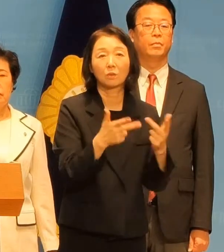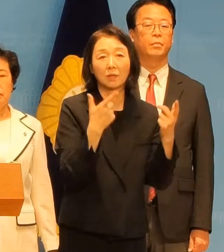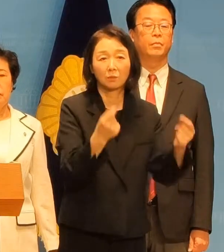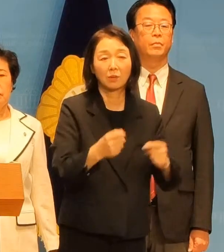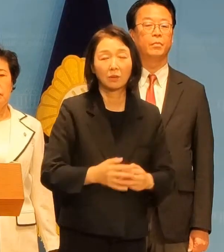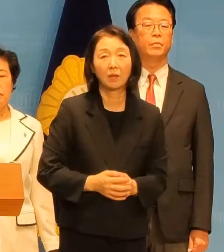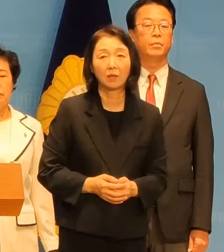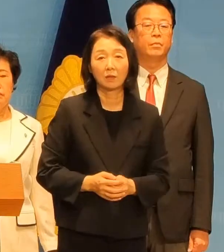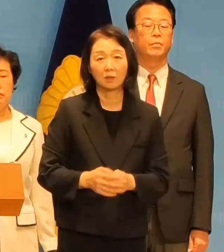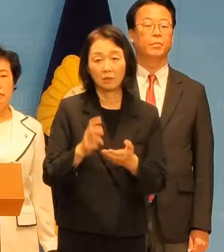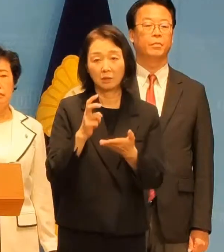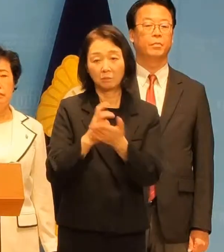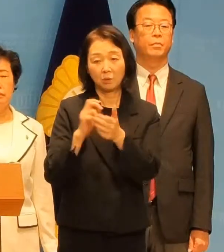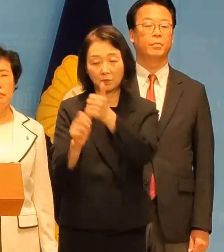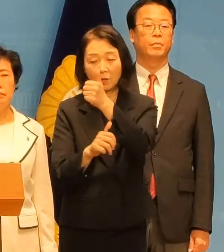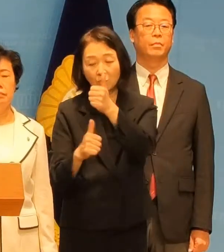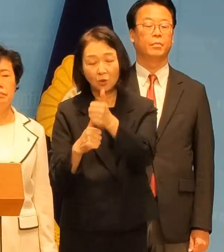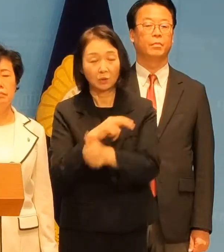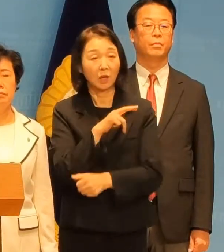법사위 위원들은